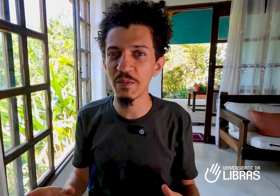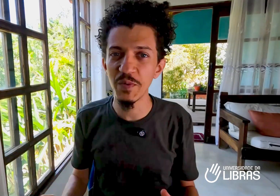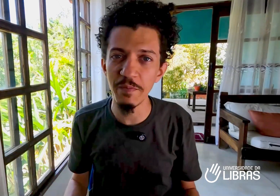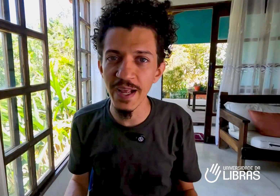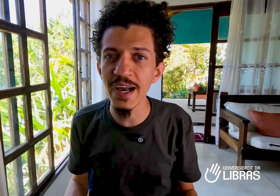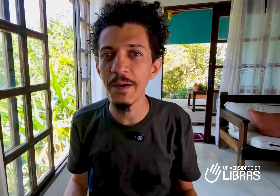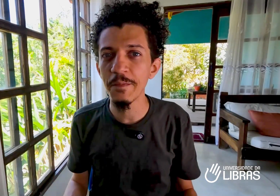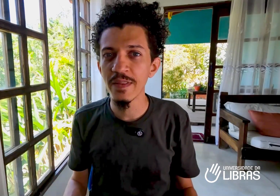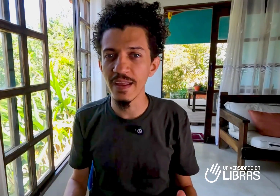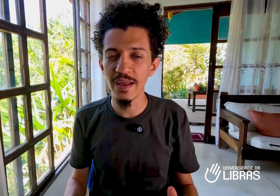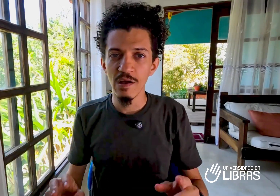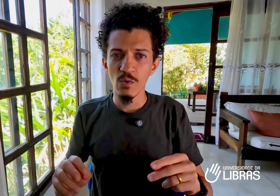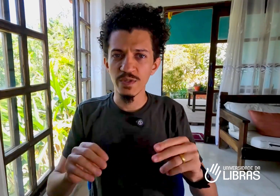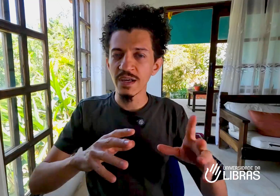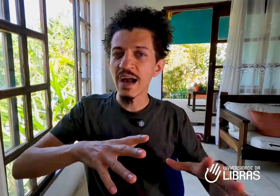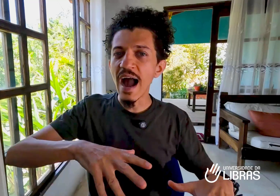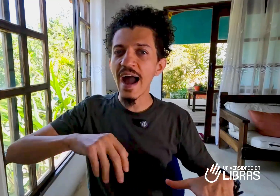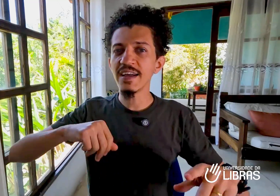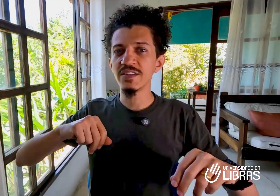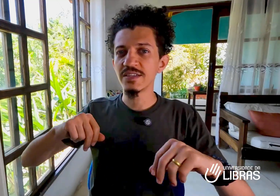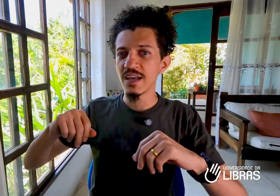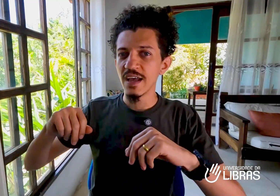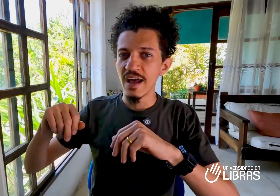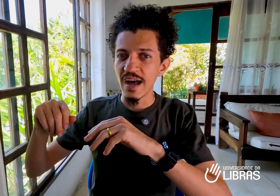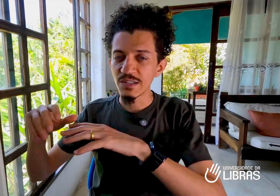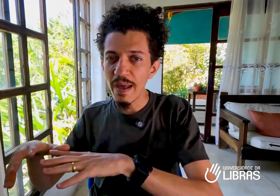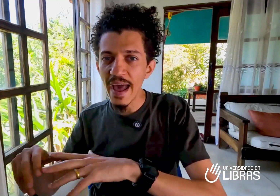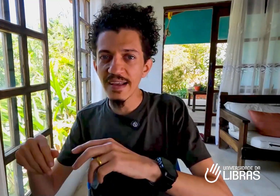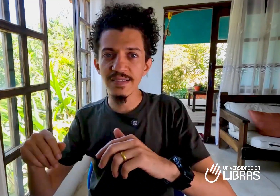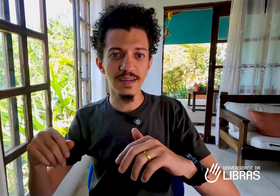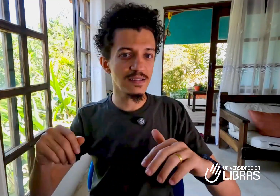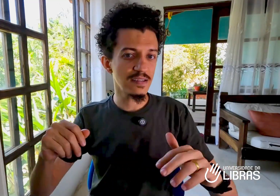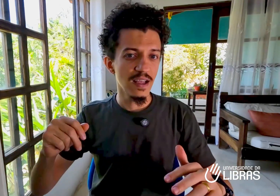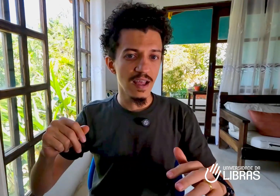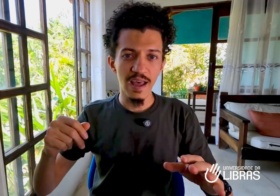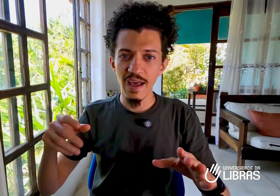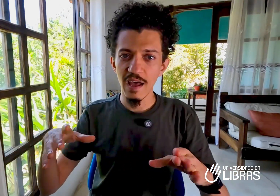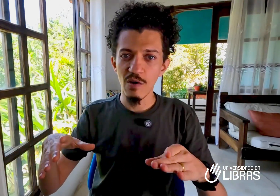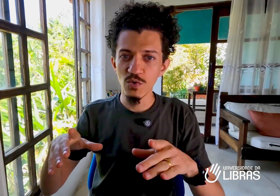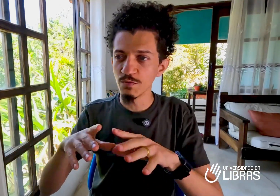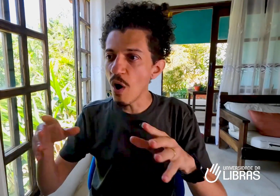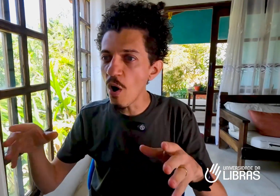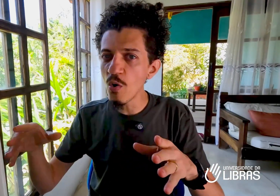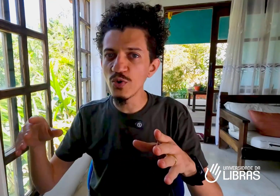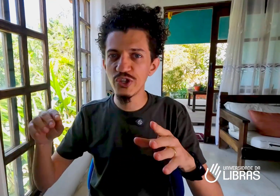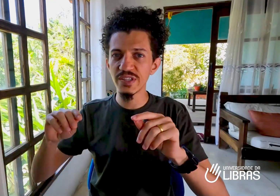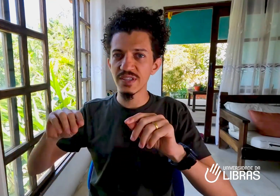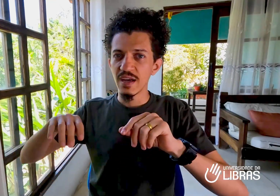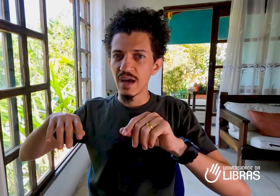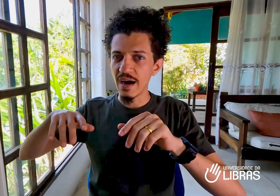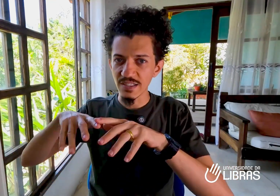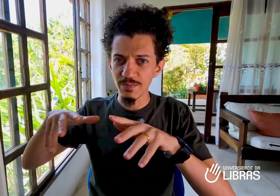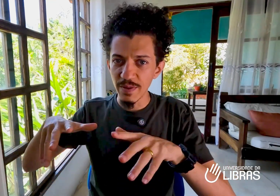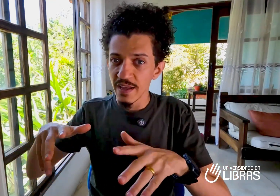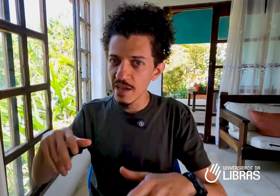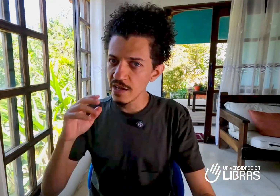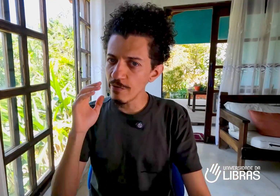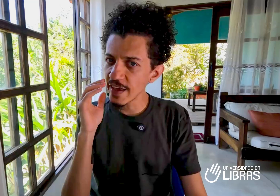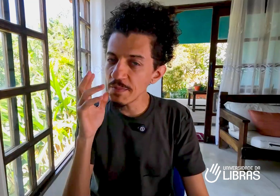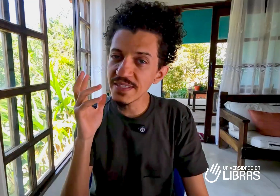poder brincar, né? Os encaixes, as peças, os moldes, e eu fiquei